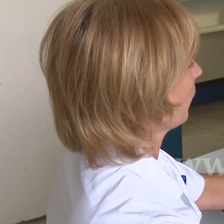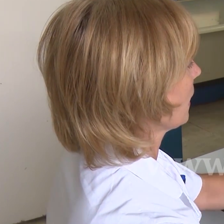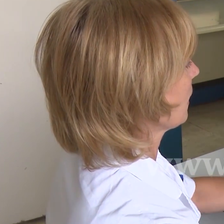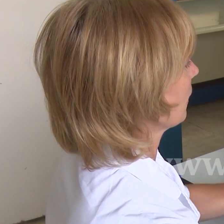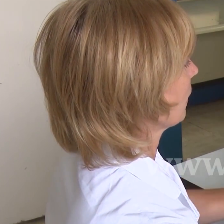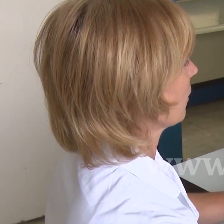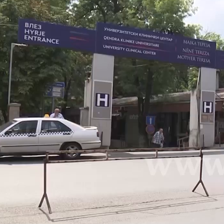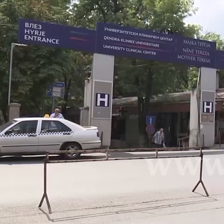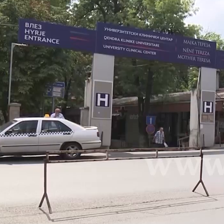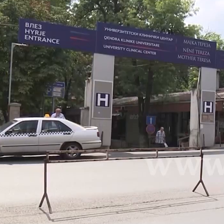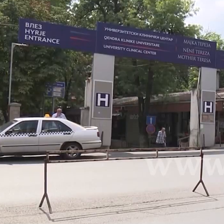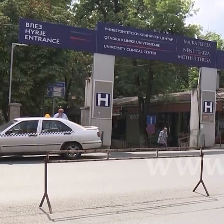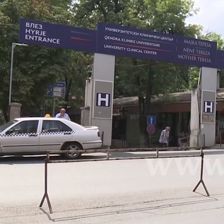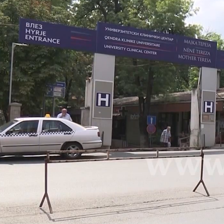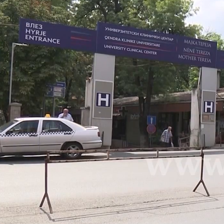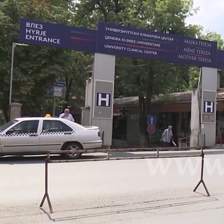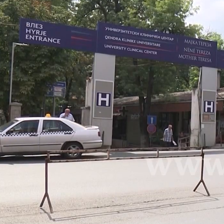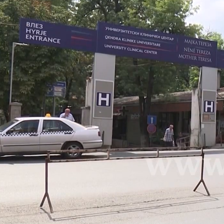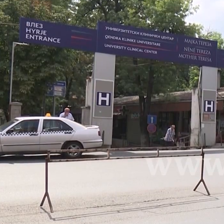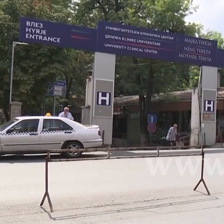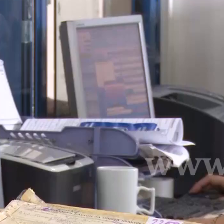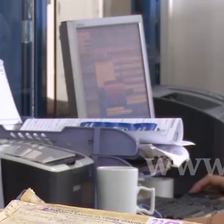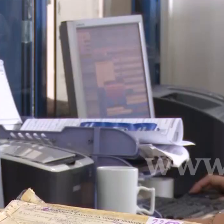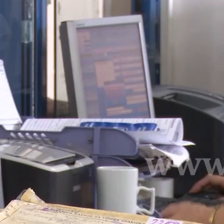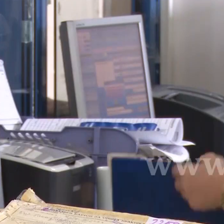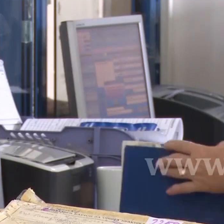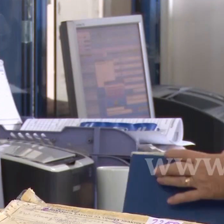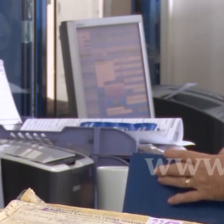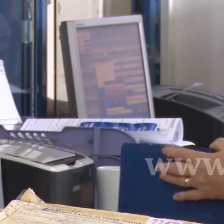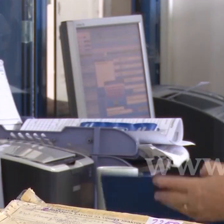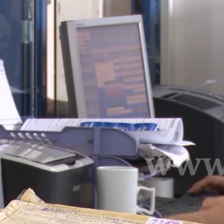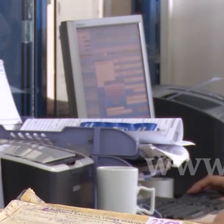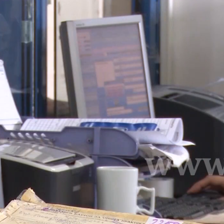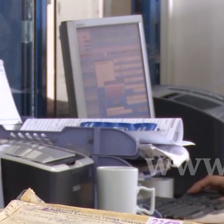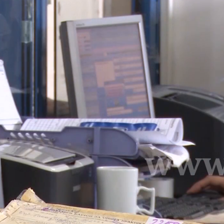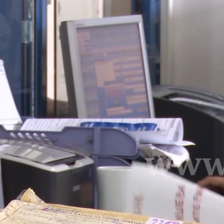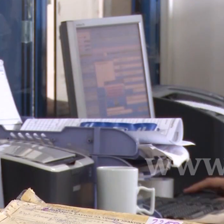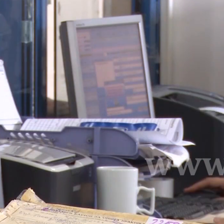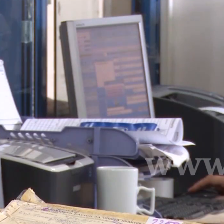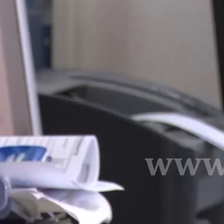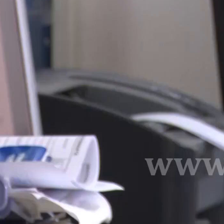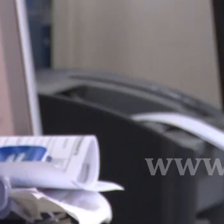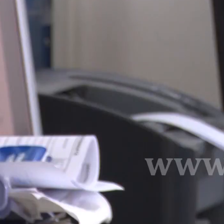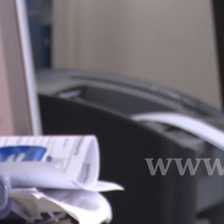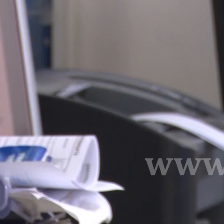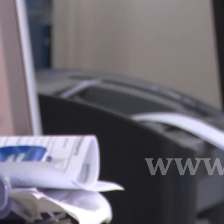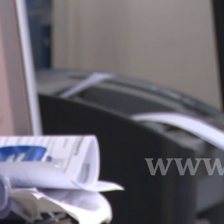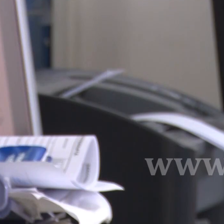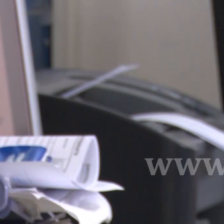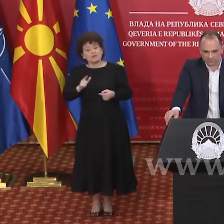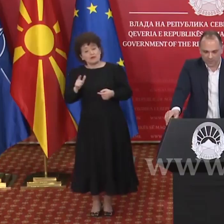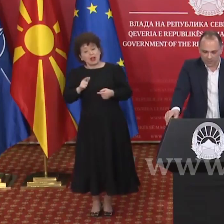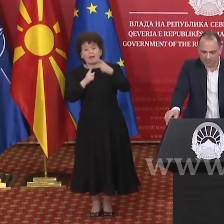COVID-19. Тие се од Дебар и околината, Скопје и Куманово. Филип рече дека досега се направени 400 тестирања за